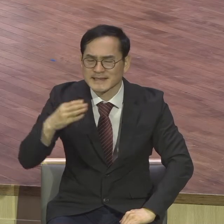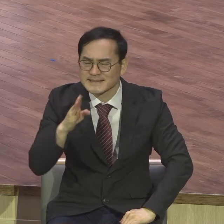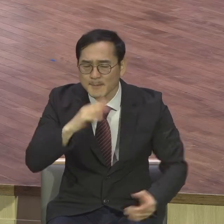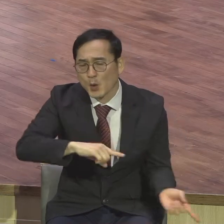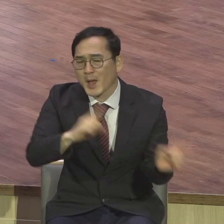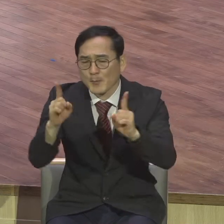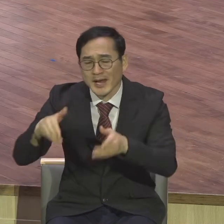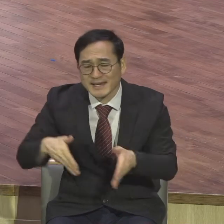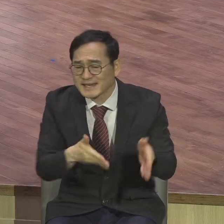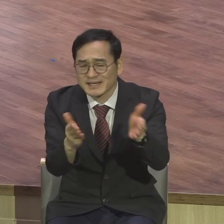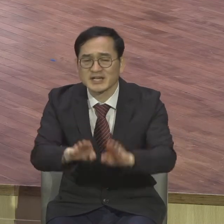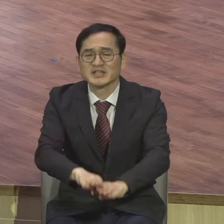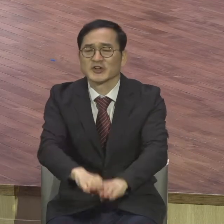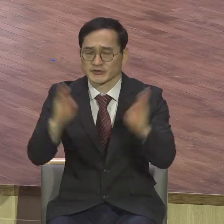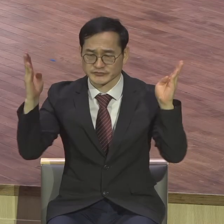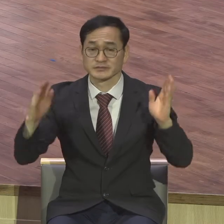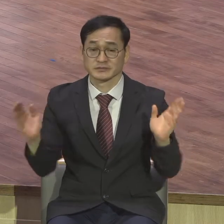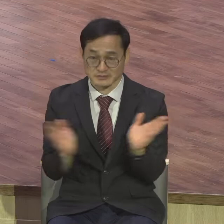여셨다. 십자가로.